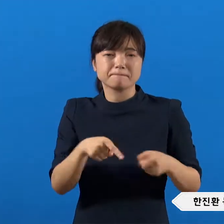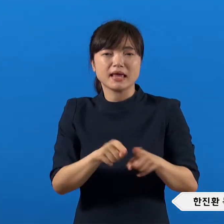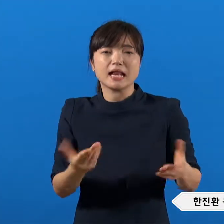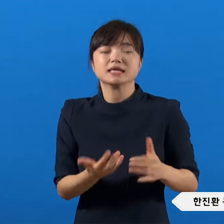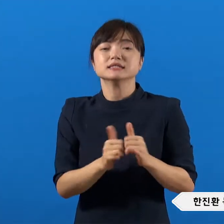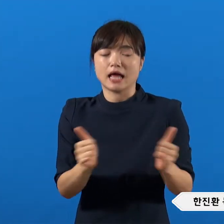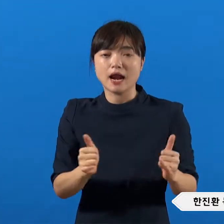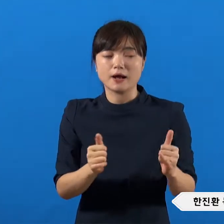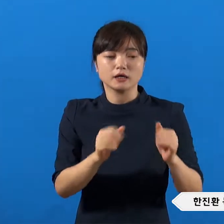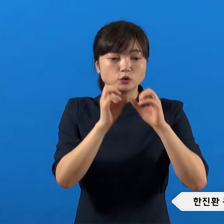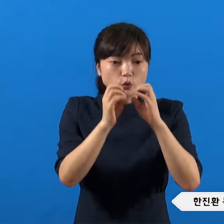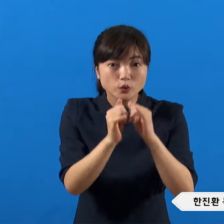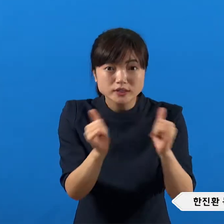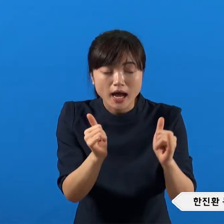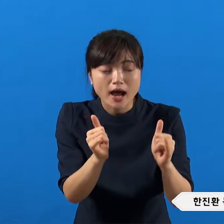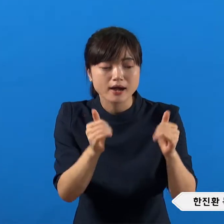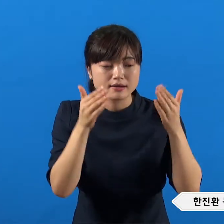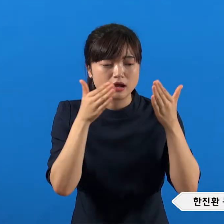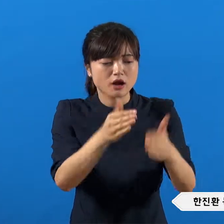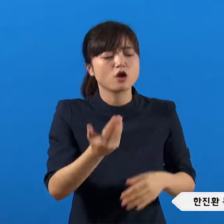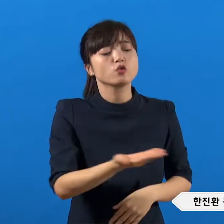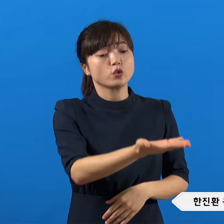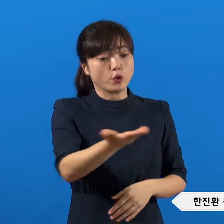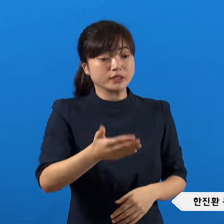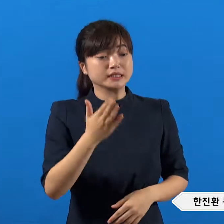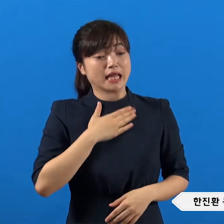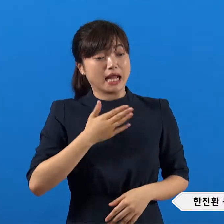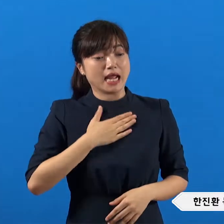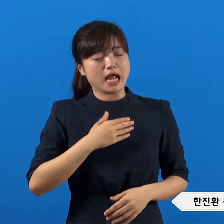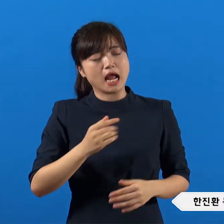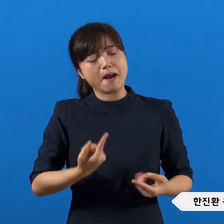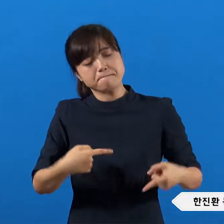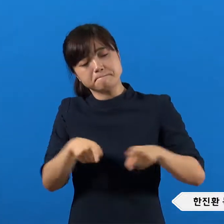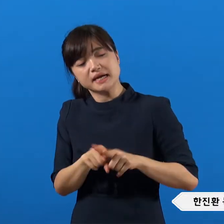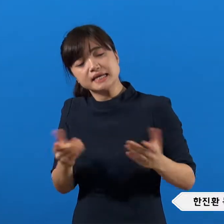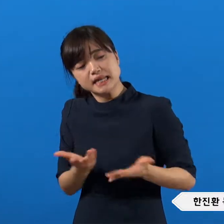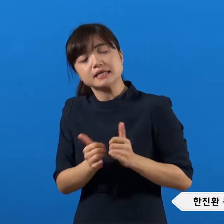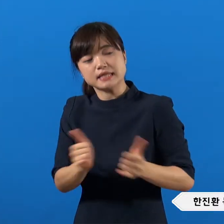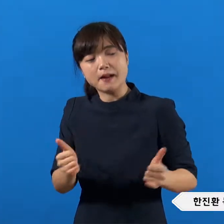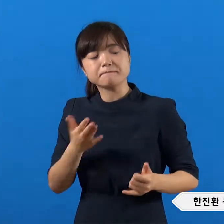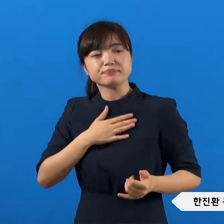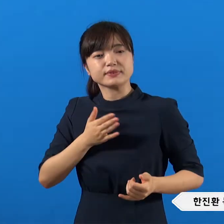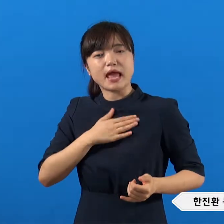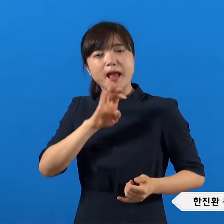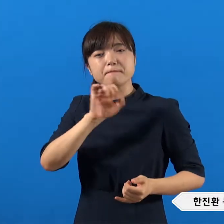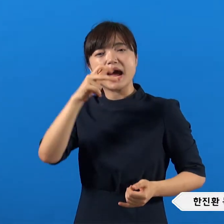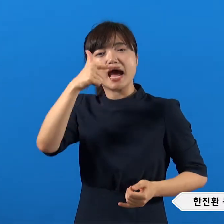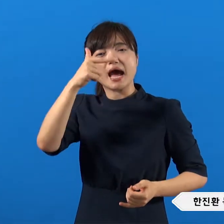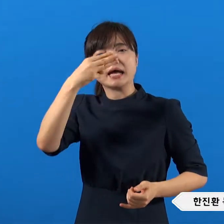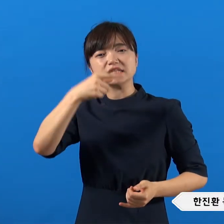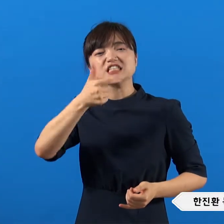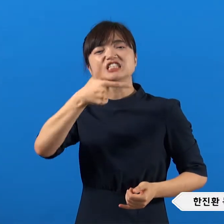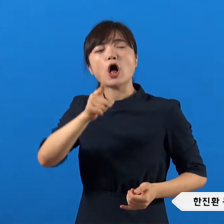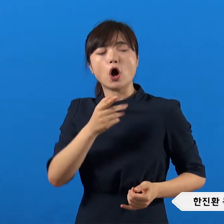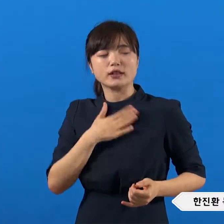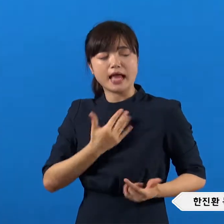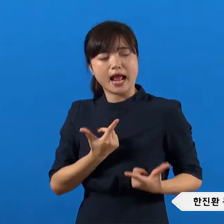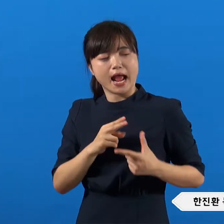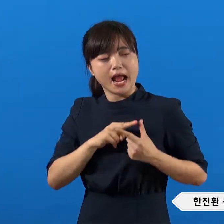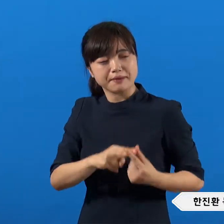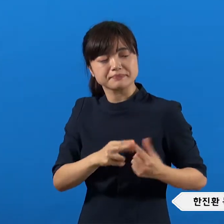전도자를 향해서 하나님께서는 너는 나의 동력자다, 내 파트너다, 그렇게 말씀하십니다.